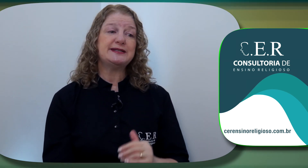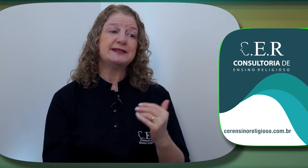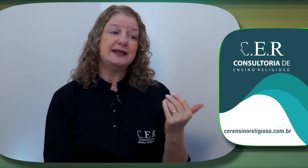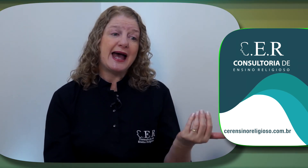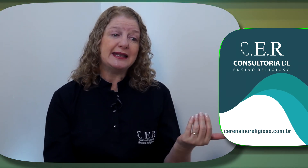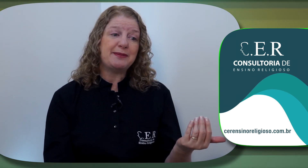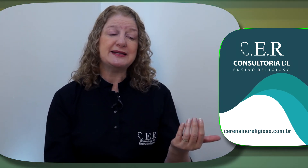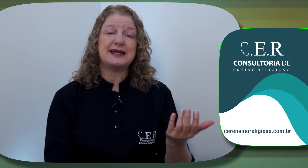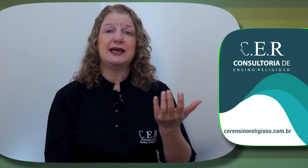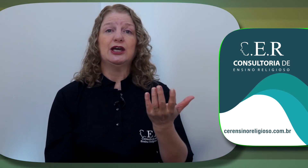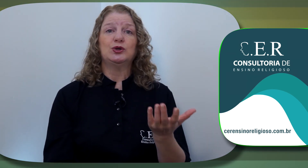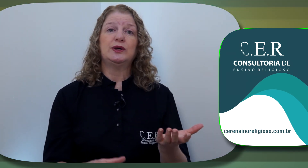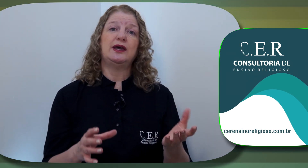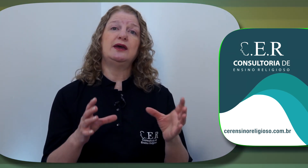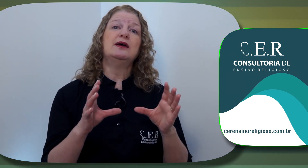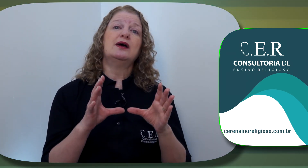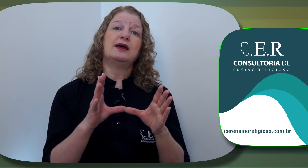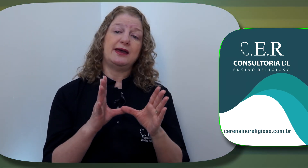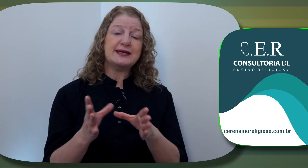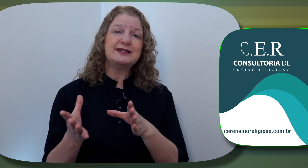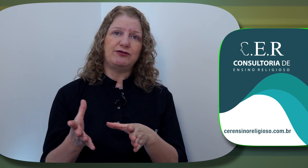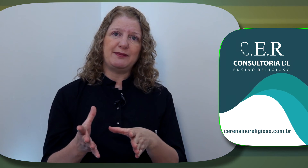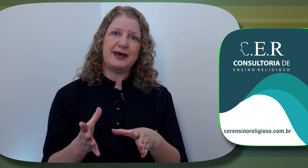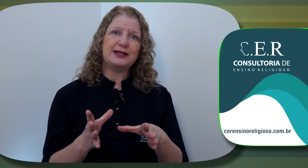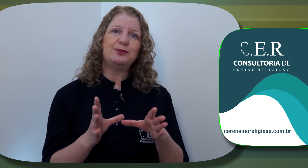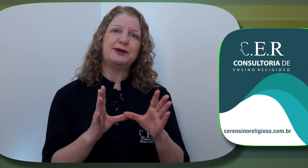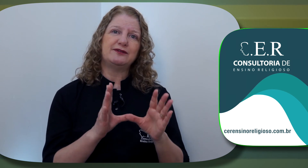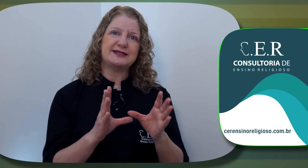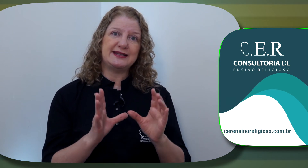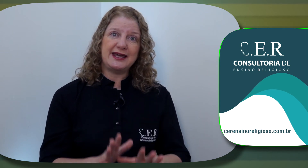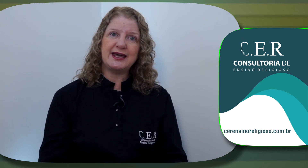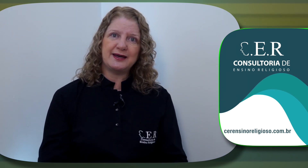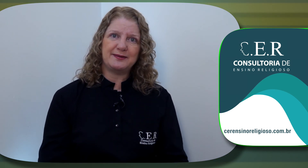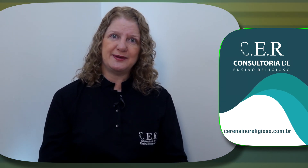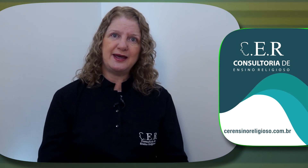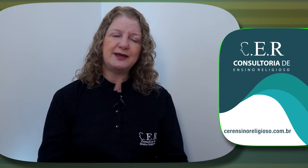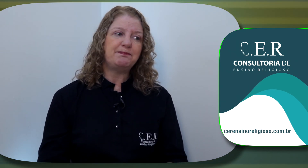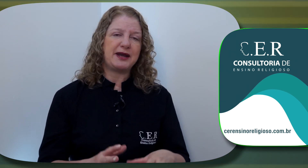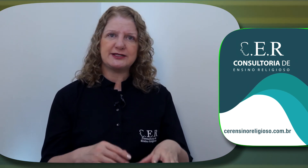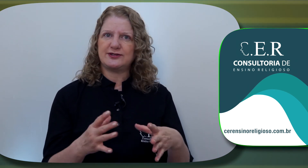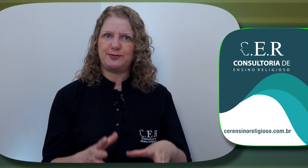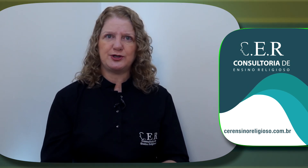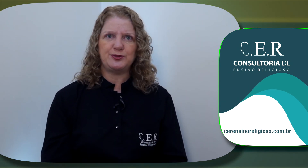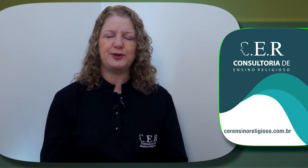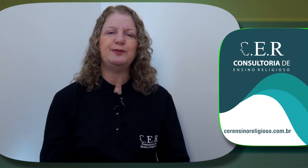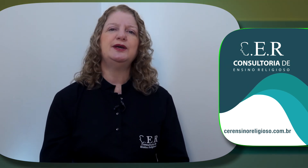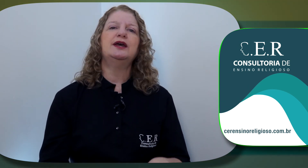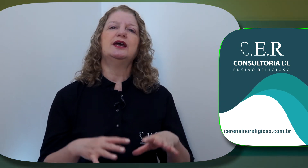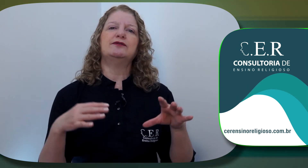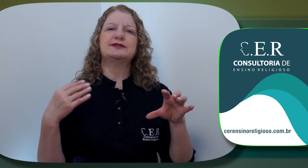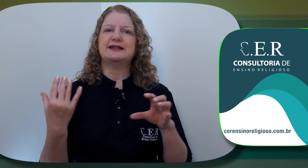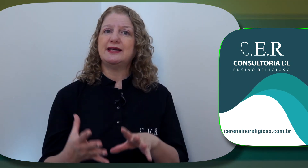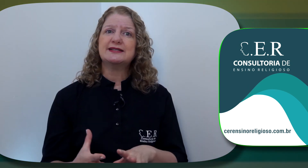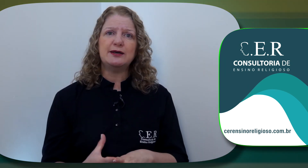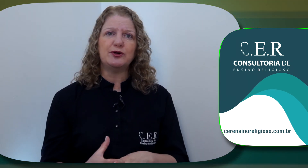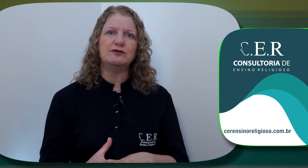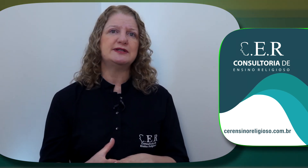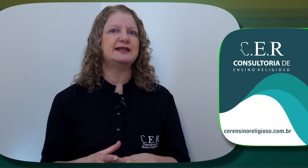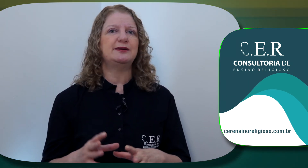que nada mais é do que esse alfabeto, para que você tenha, né, impresso, você pode imprimir e você tenha sempre com você, se